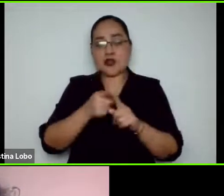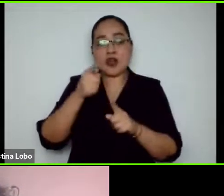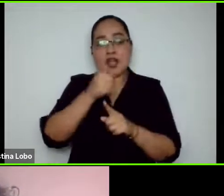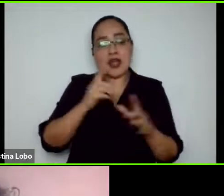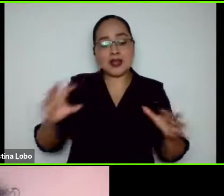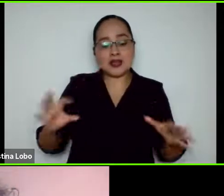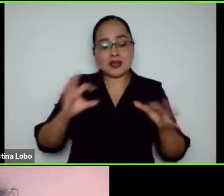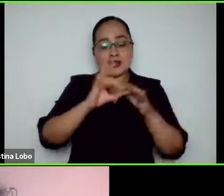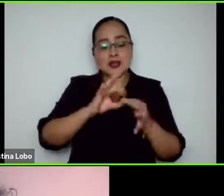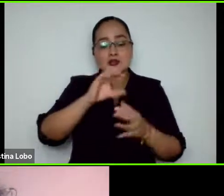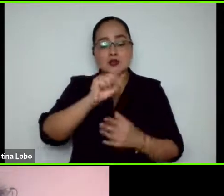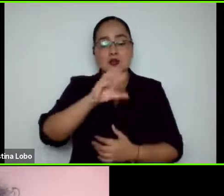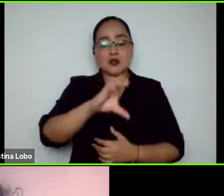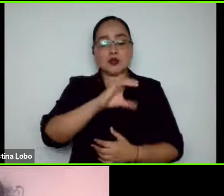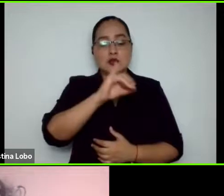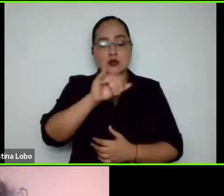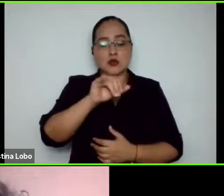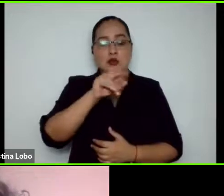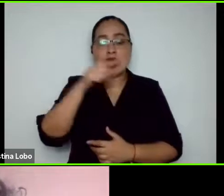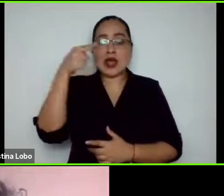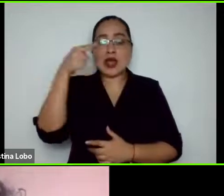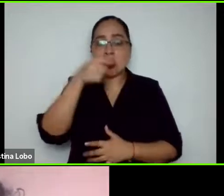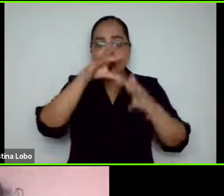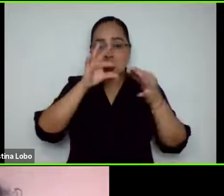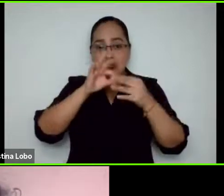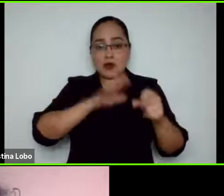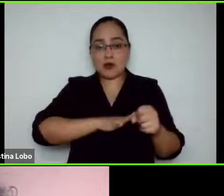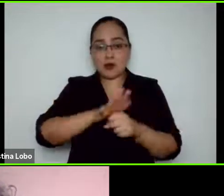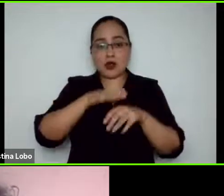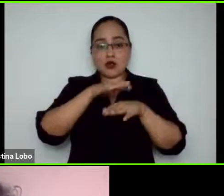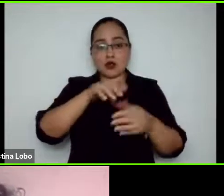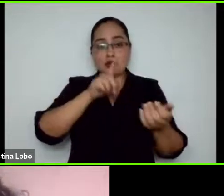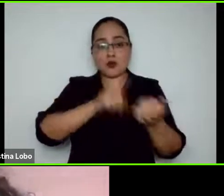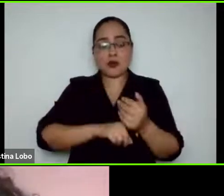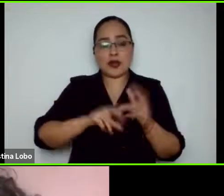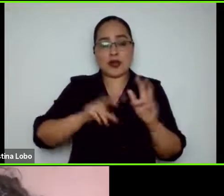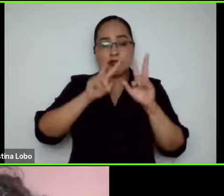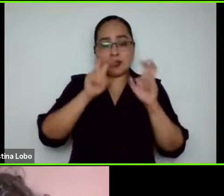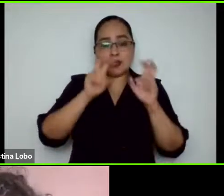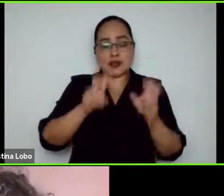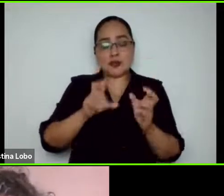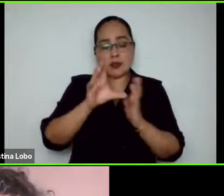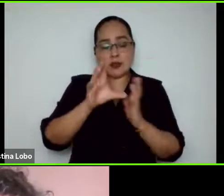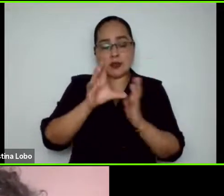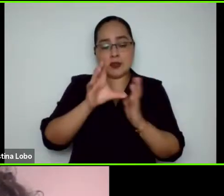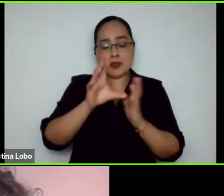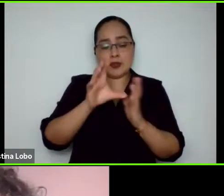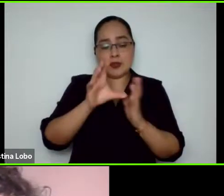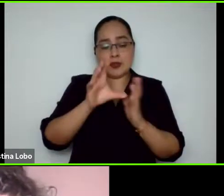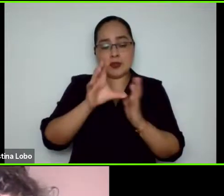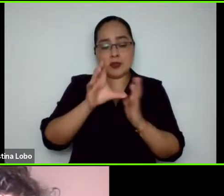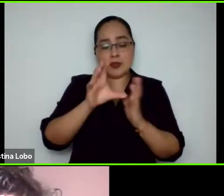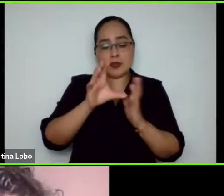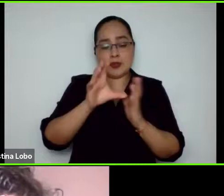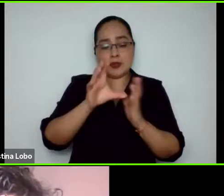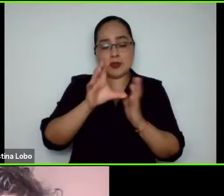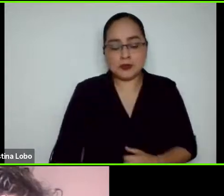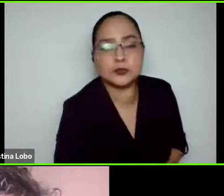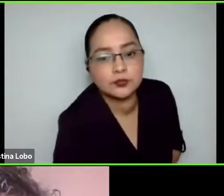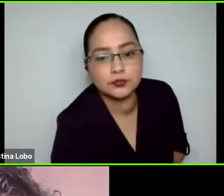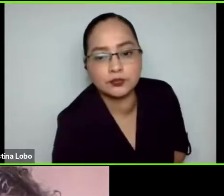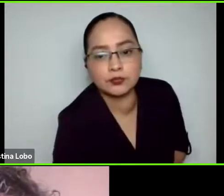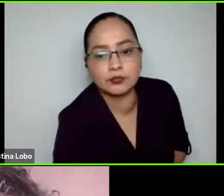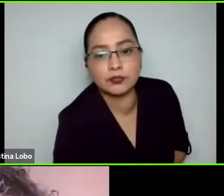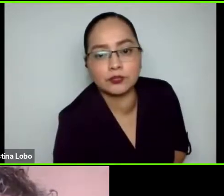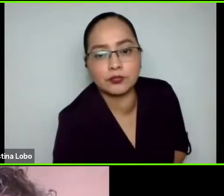la propia Suprema Corte a la luz de los valores que protege nuestro sistema constitucional. Hay otros sistemas constitucionales que prevén este libre desarrollo de la personalidad,